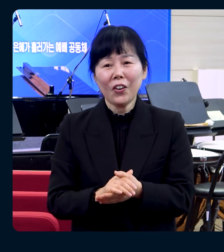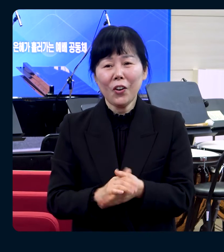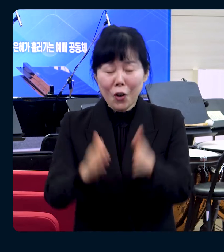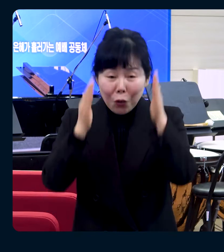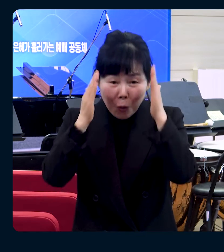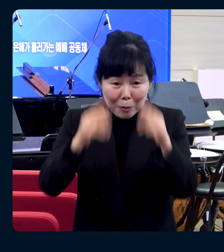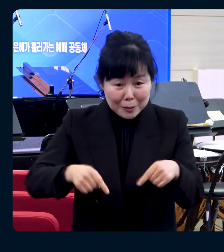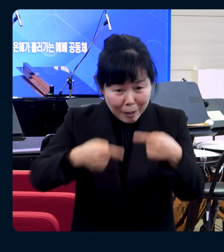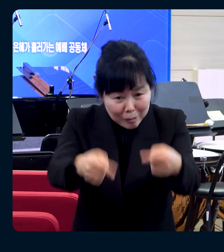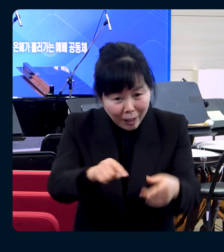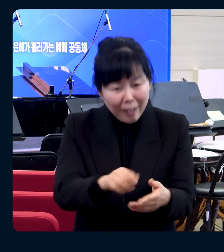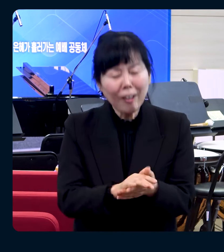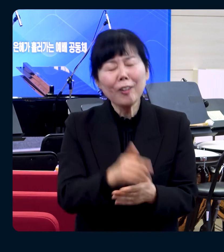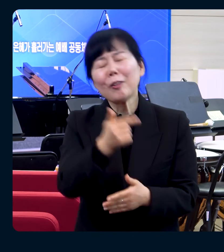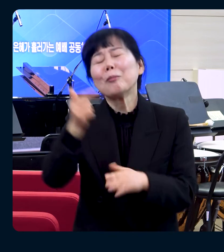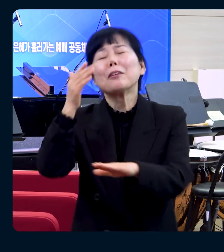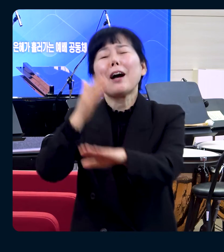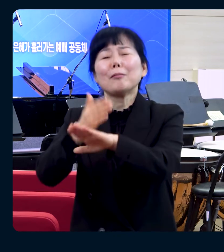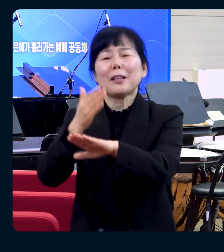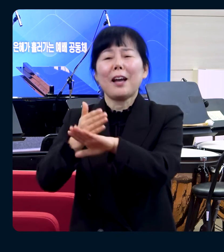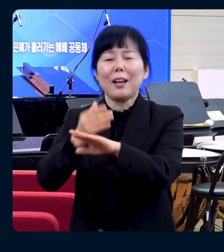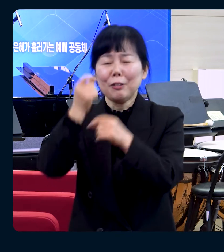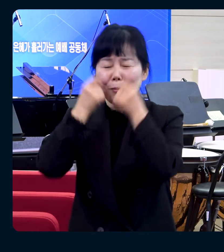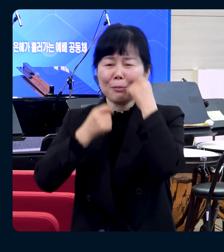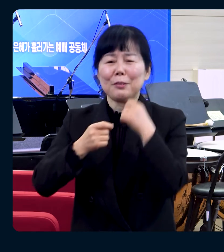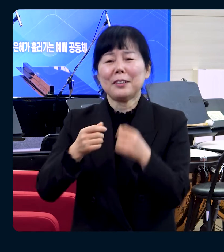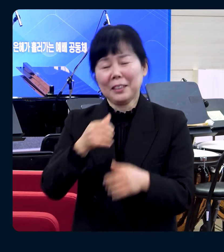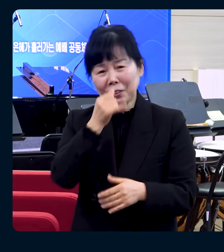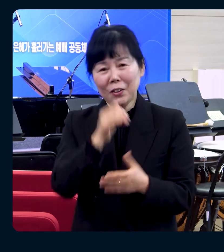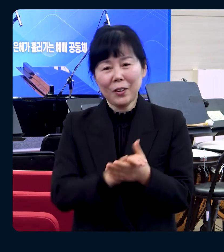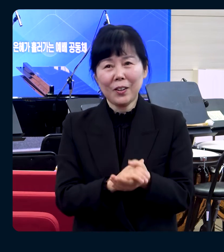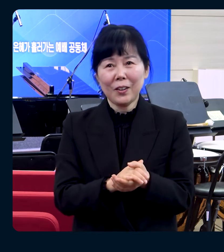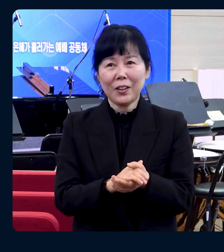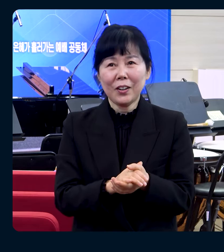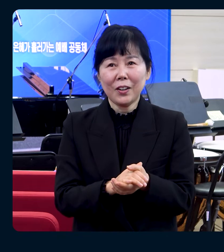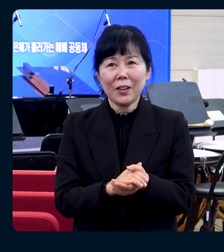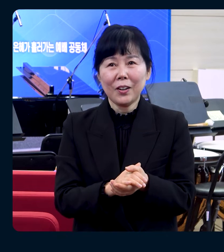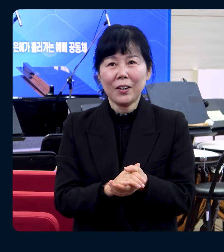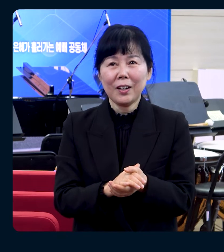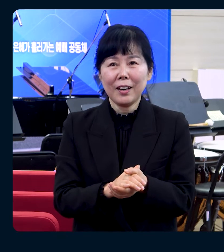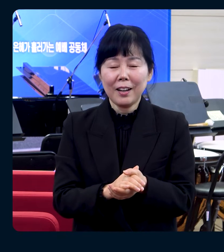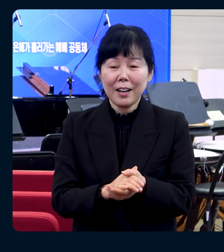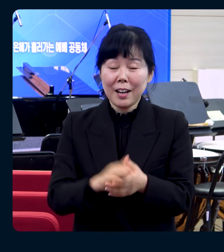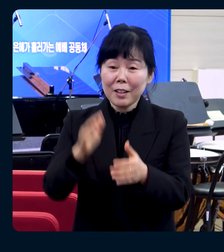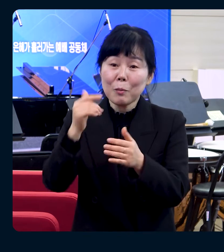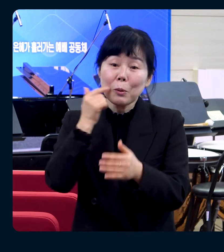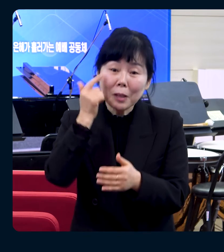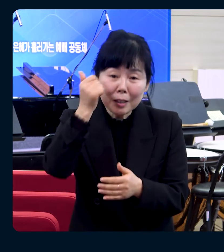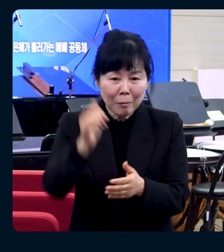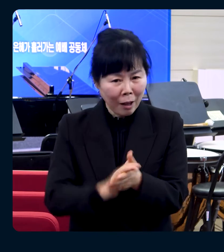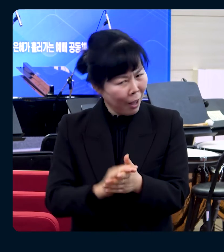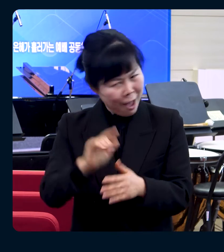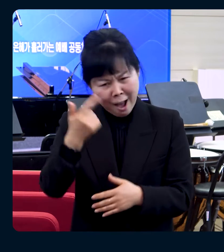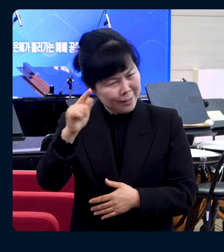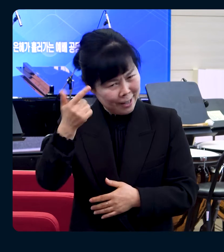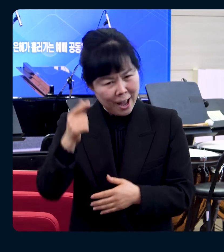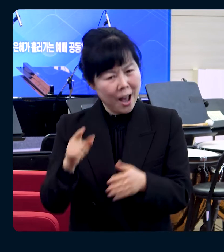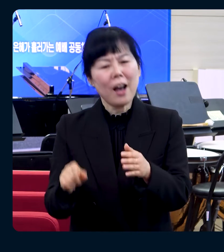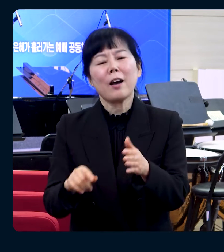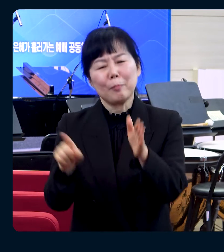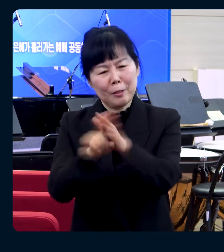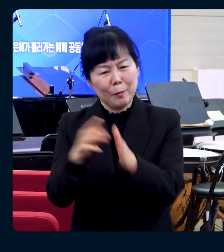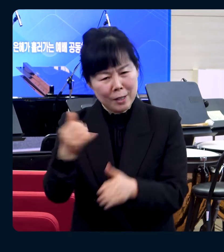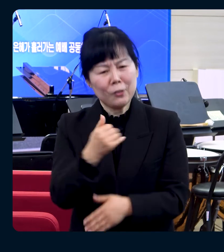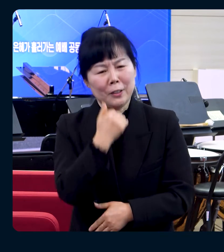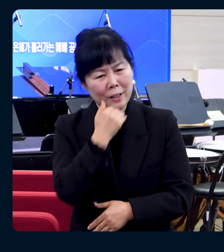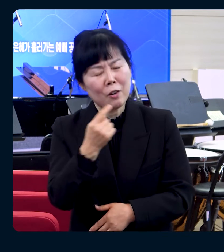순간에 그냥 자체 감사해서 눈물이 나고, 정말 그 믿음의 사람의 그 신앙의 이야기, 그럴 리가 없는데 이게 너무 감사하고